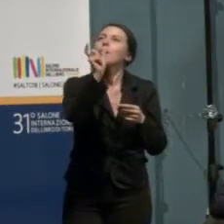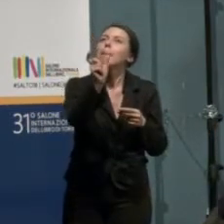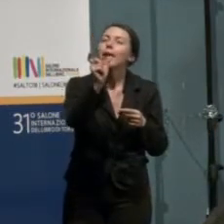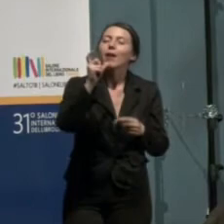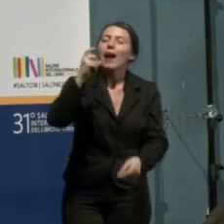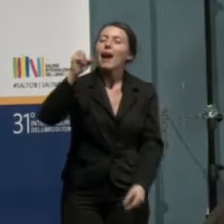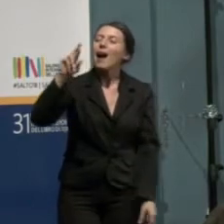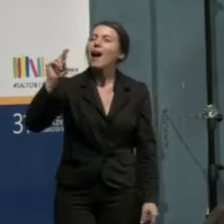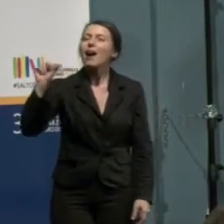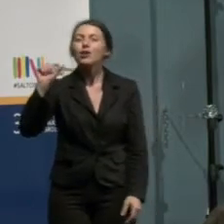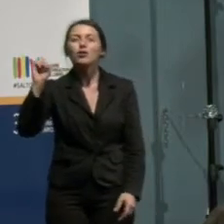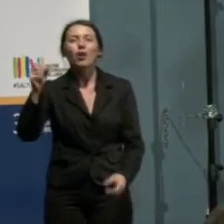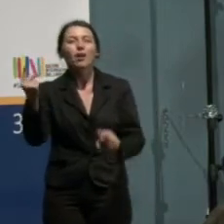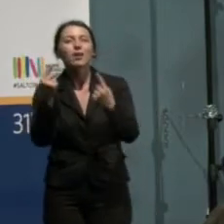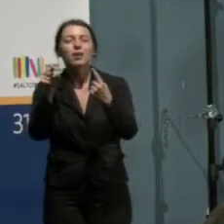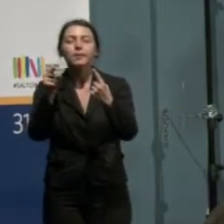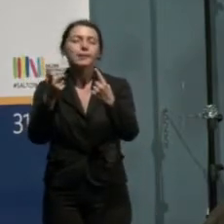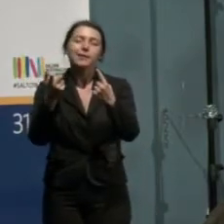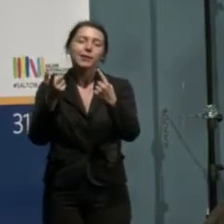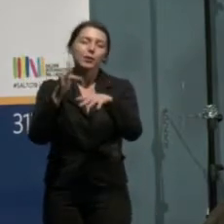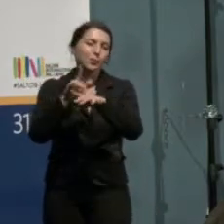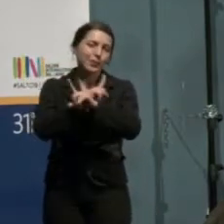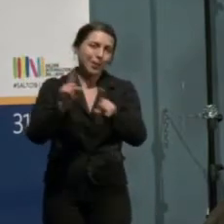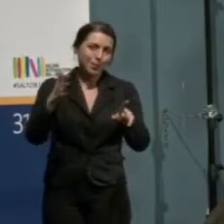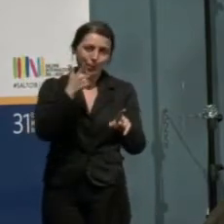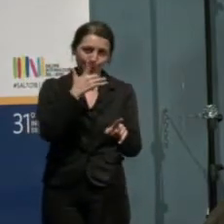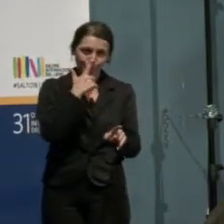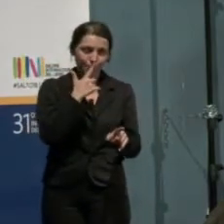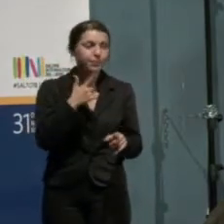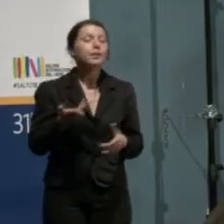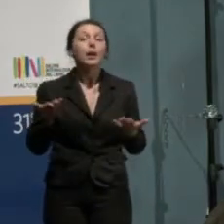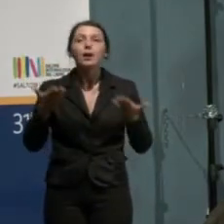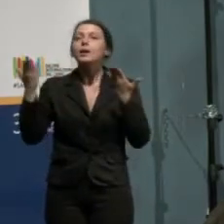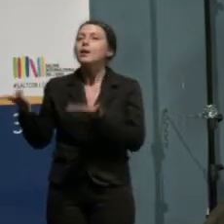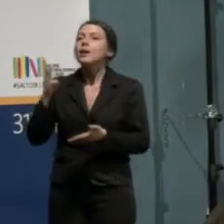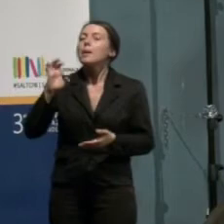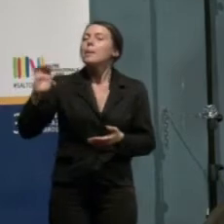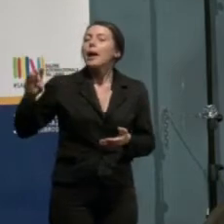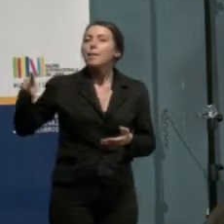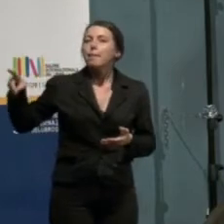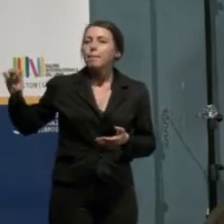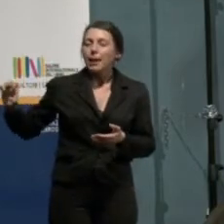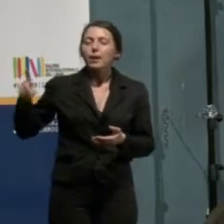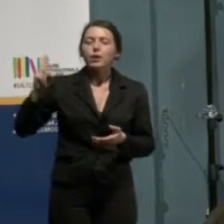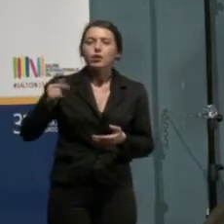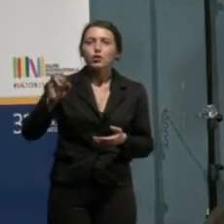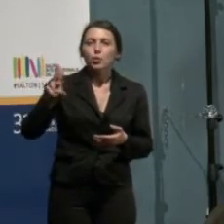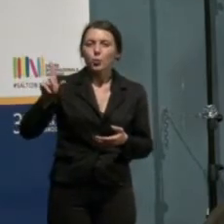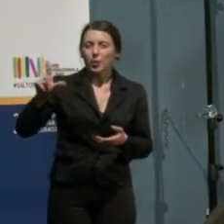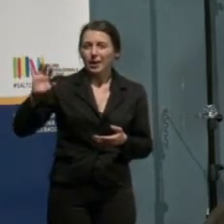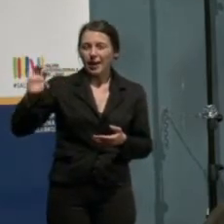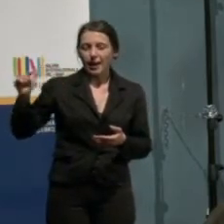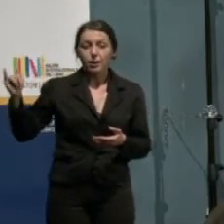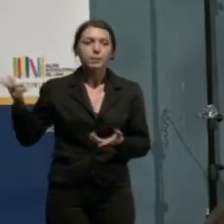è effettivamente una storia e un dramma che allora beppe giuseppe giulietti diciamo la sua la sua la sua figura riassume